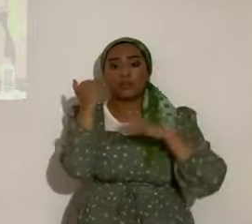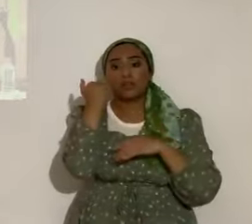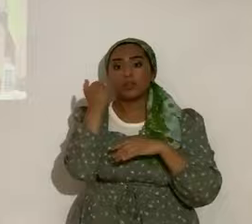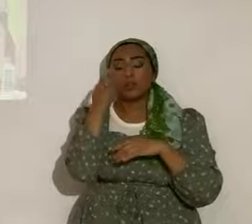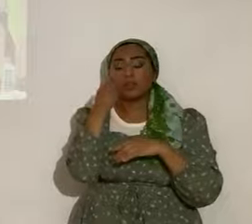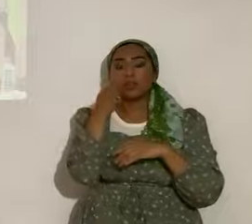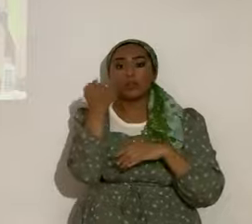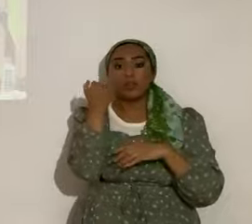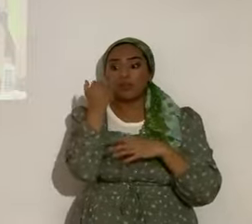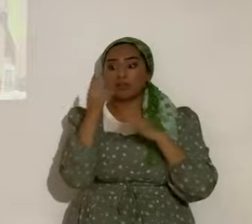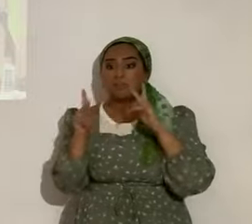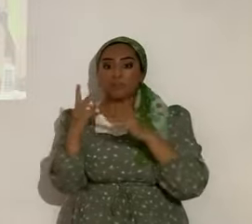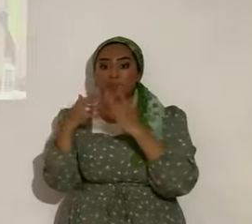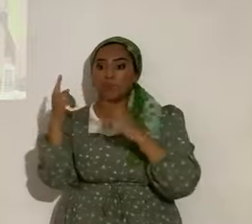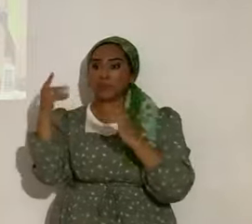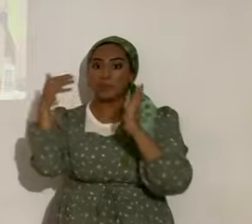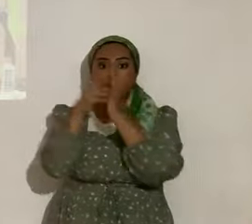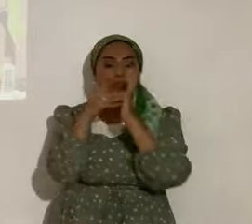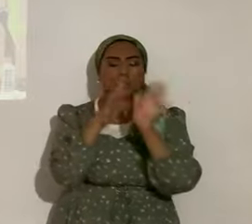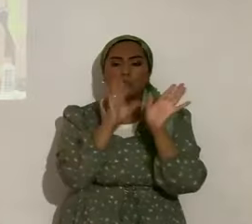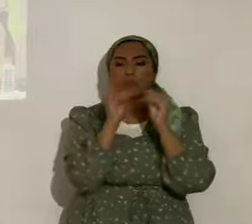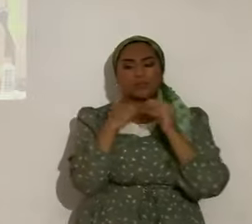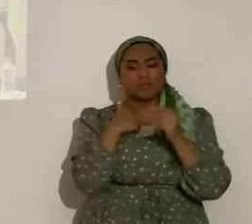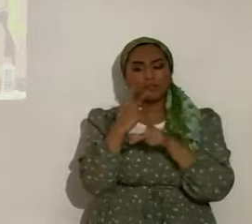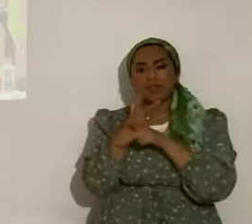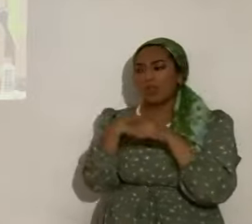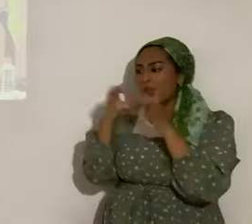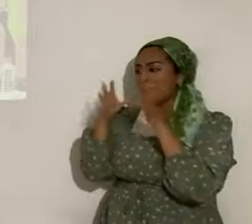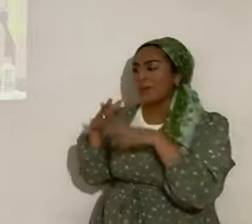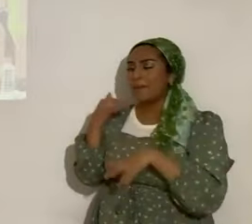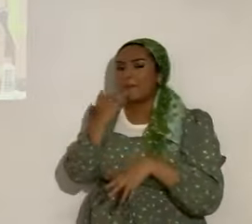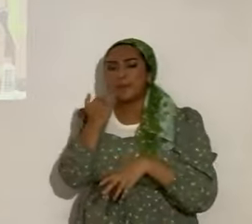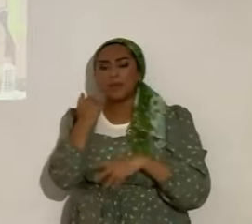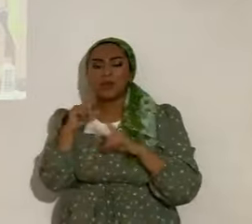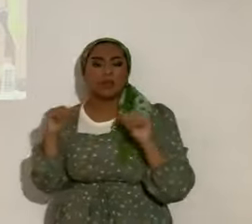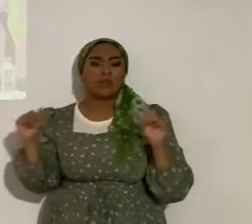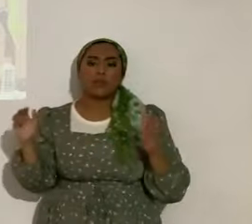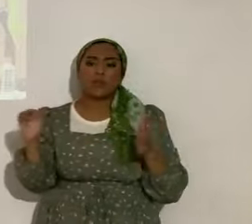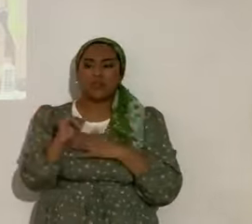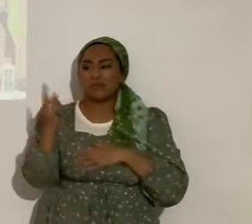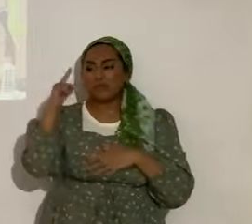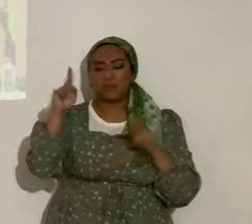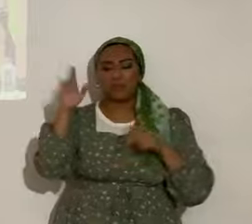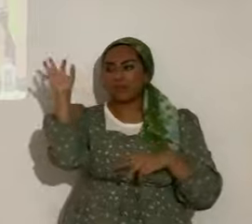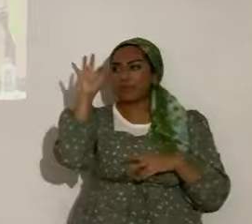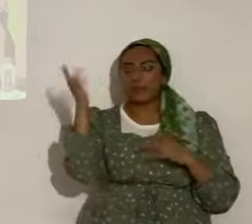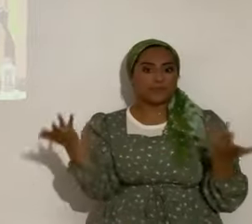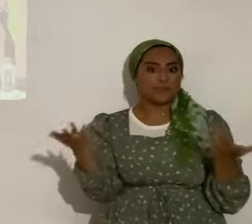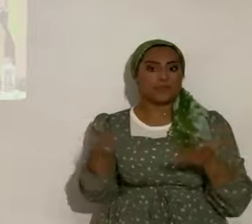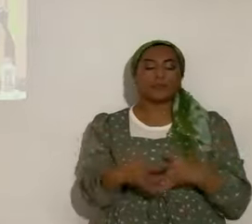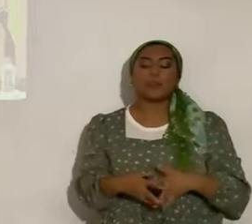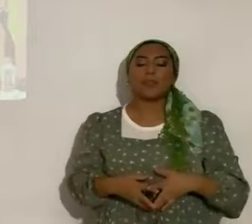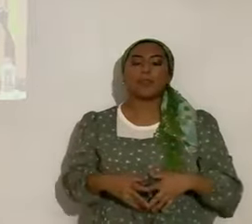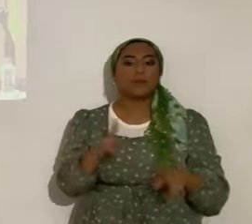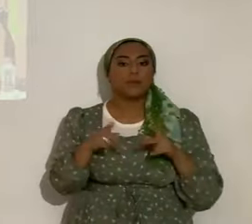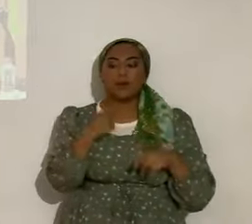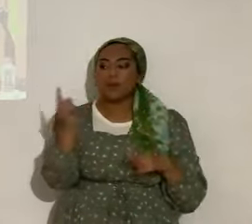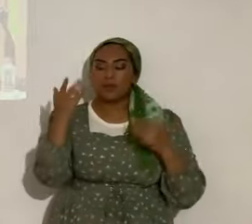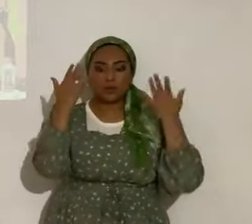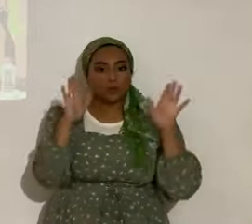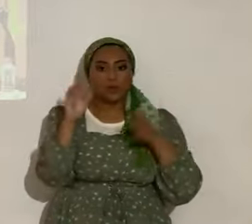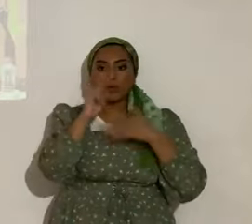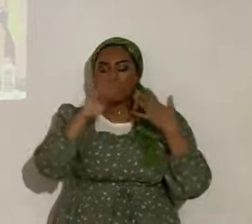te hacen algo, ya no te guardas odio, rencor, resentimiento, etc. No, pues eso es para los paganos, los que no conocen al